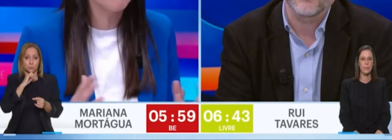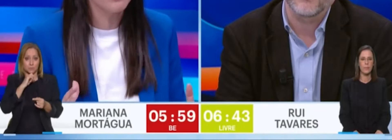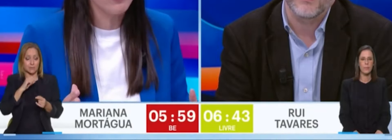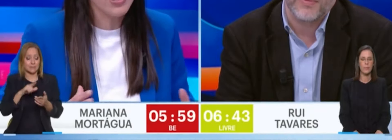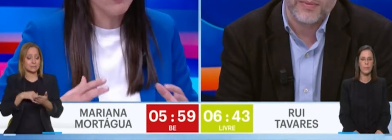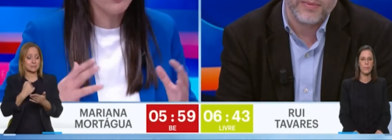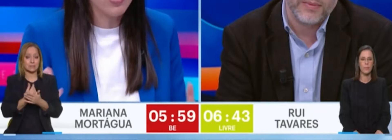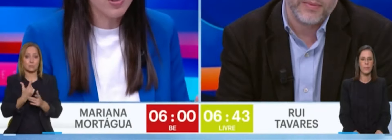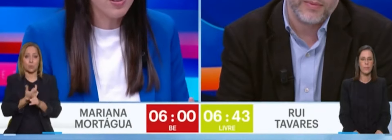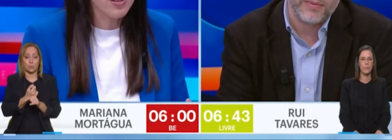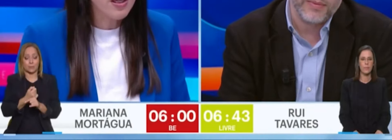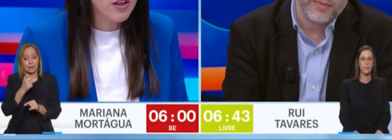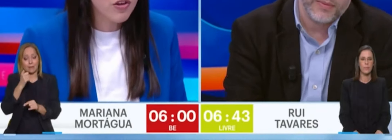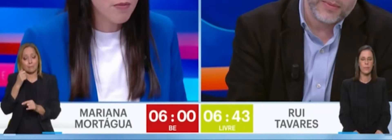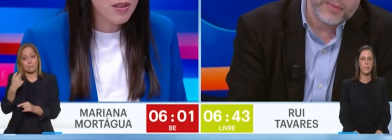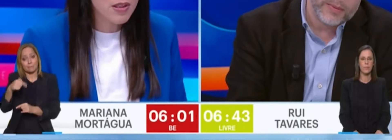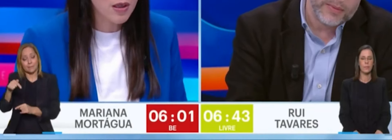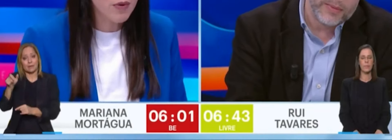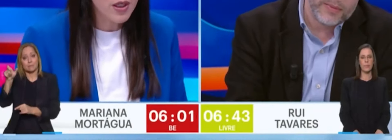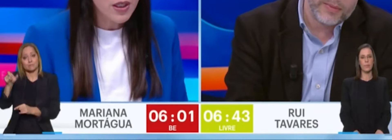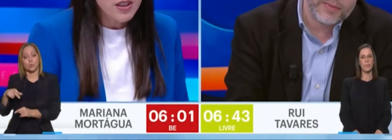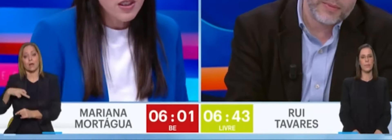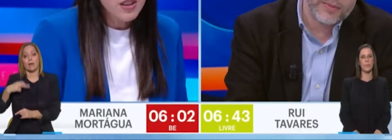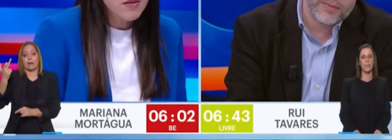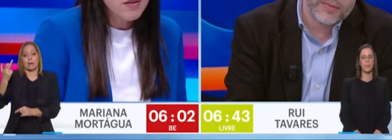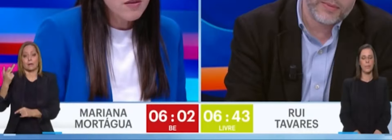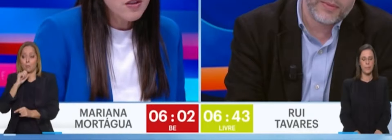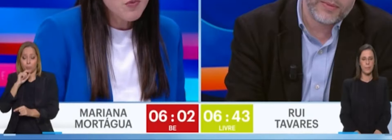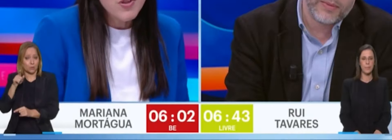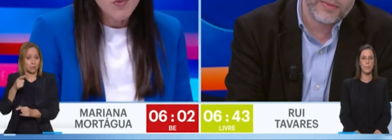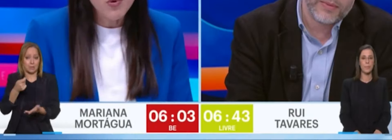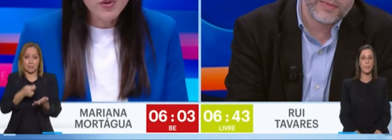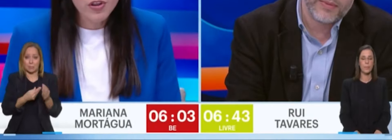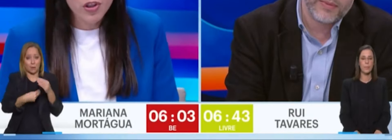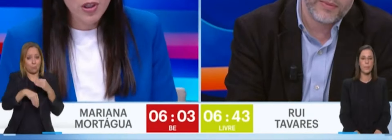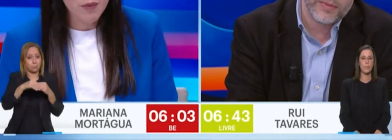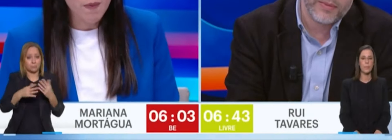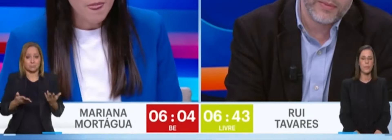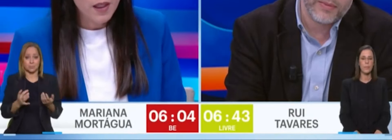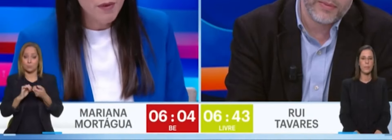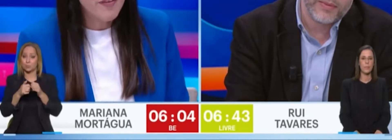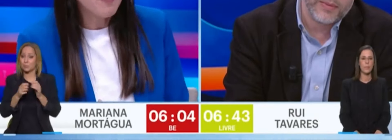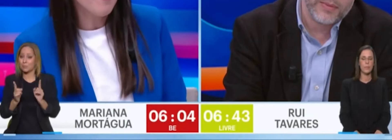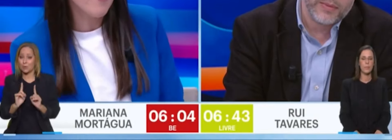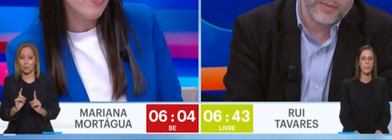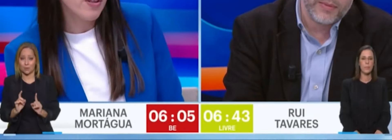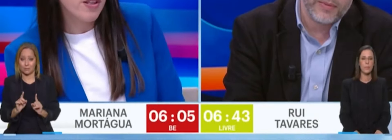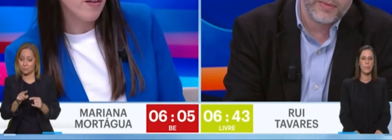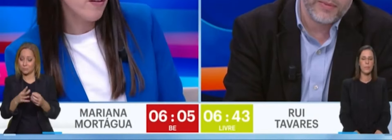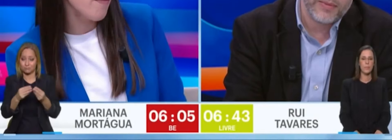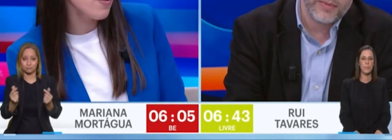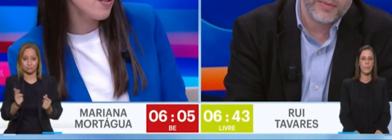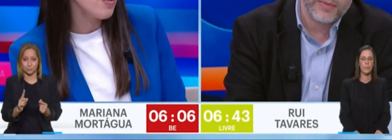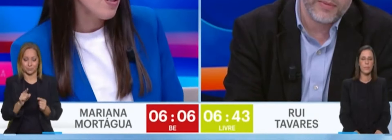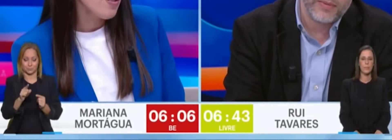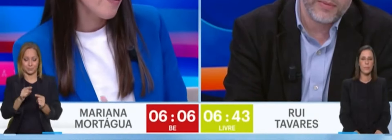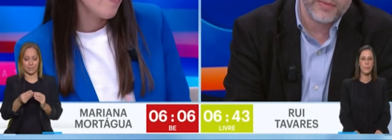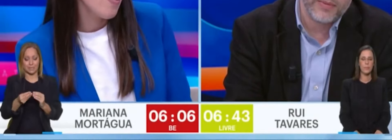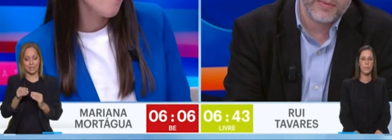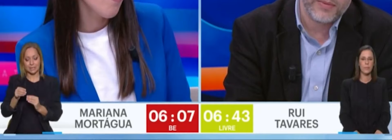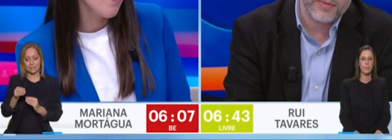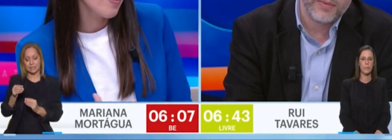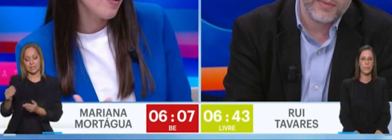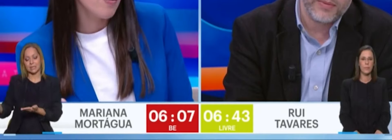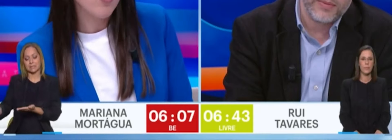para multimilionários desta desta dimensão e depois há uma outra questão que é um efeito perverso da receita di T A